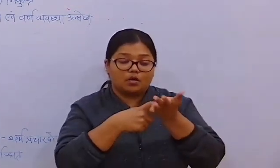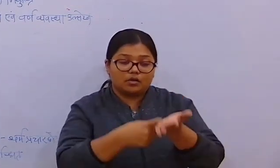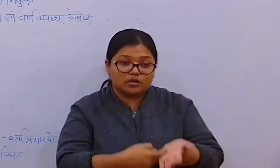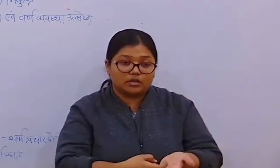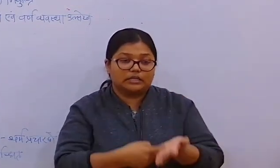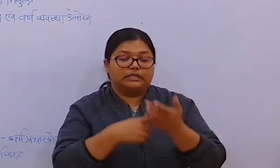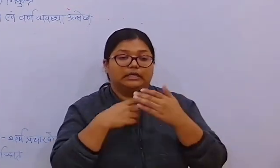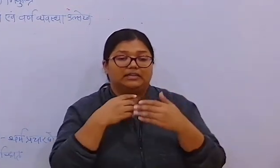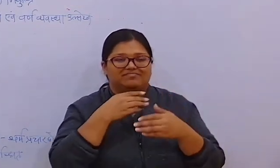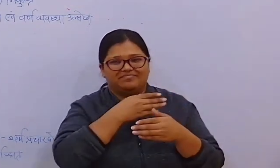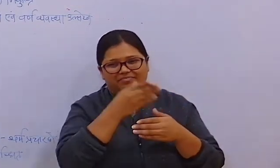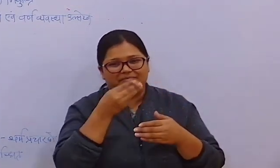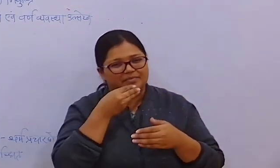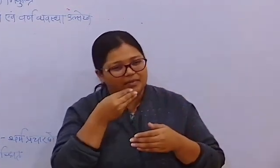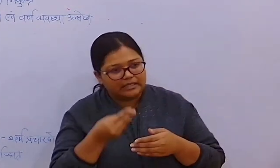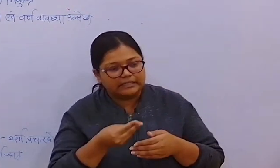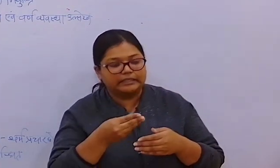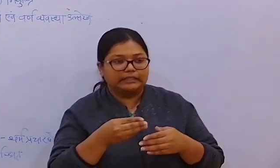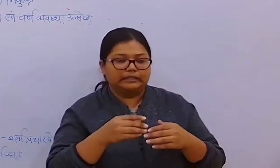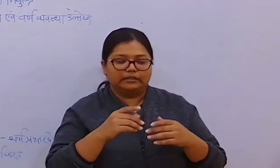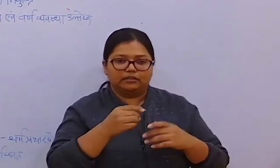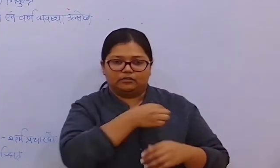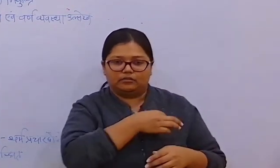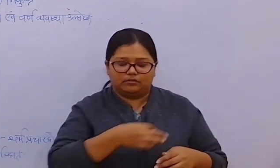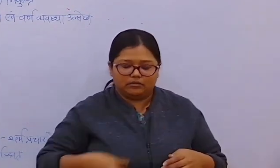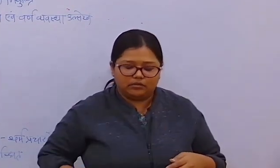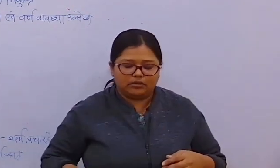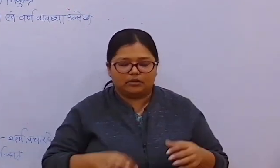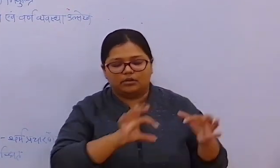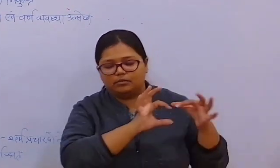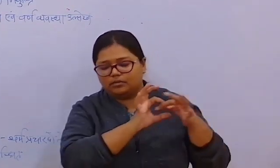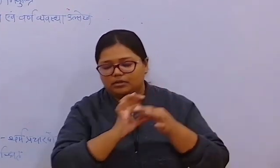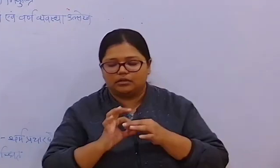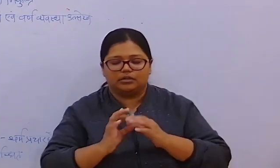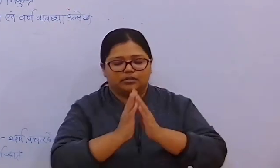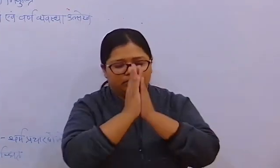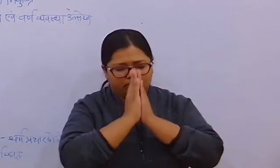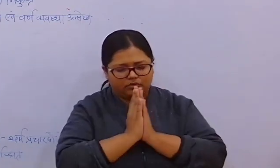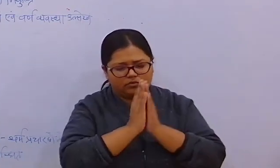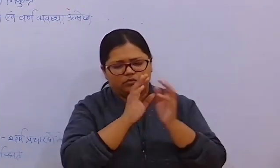और उससे संबंधित जानकारियाँ जो हमको मिलती है 14वें अभिलेख में या